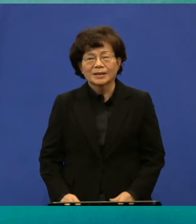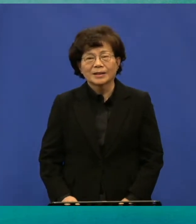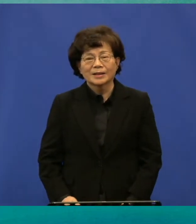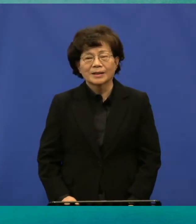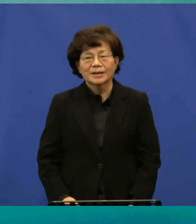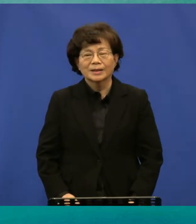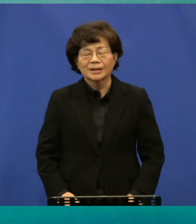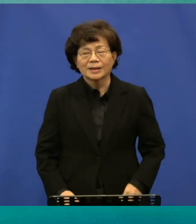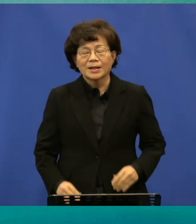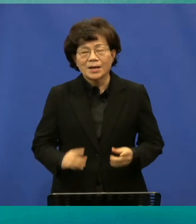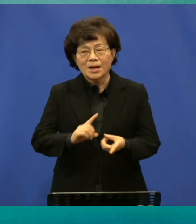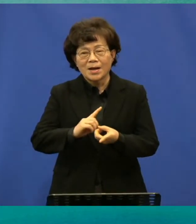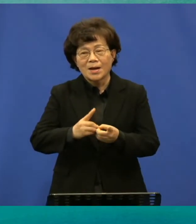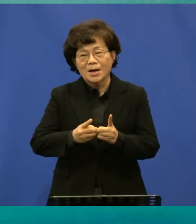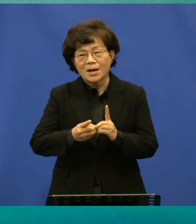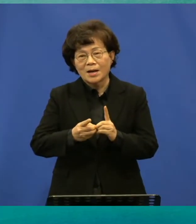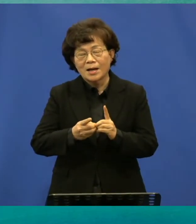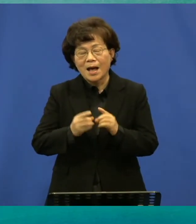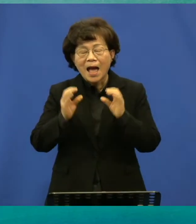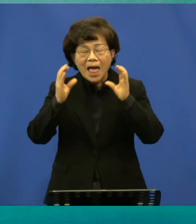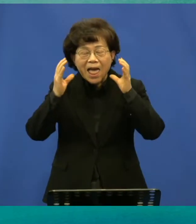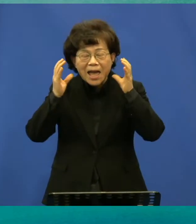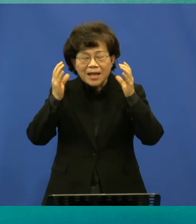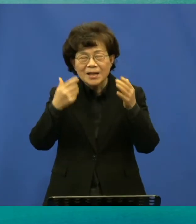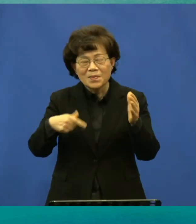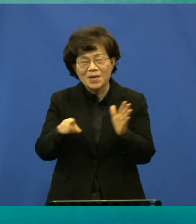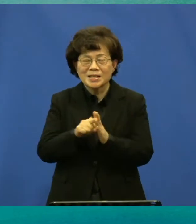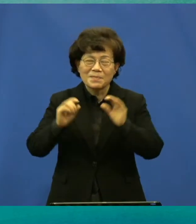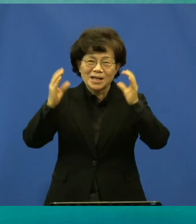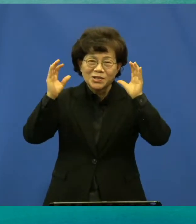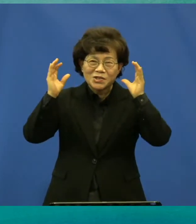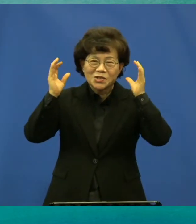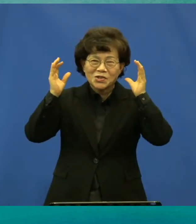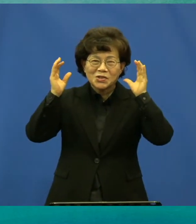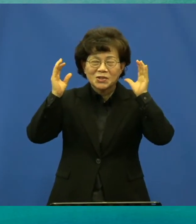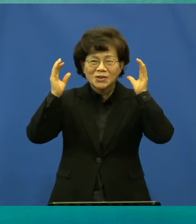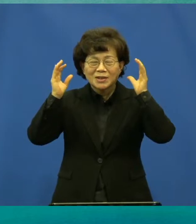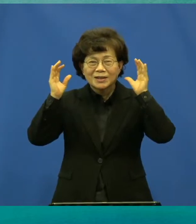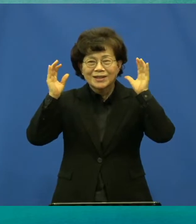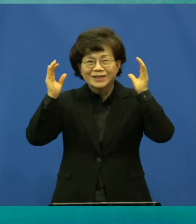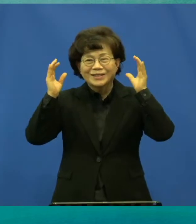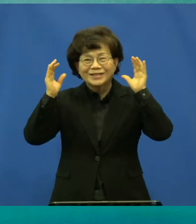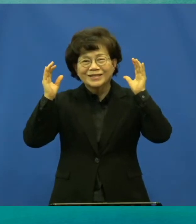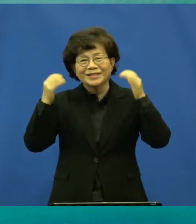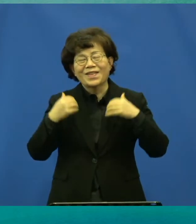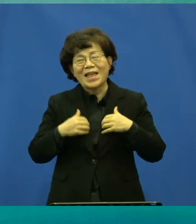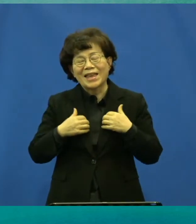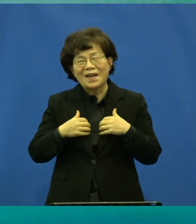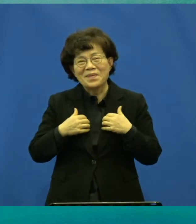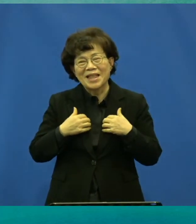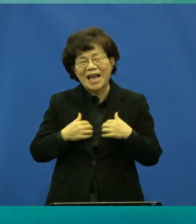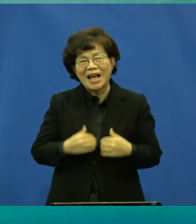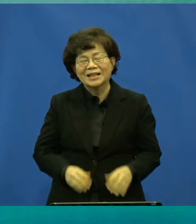자, 우리 앞에 있는 우리 어린 친구들 위해서도 박수 한번 치겠습니다. 환영합니다.